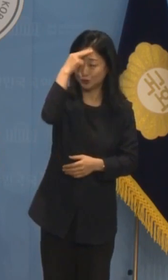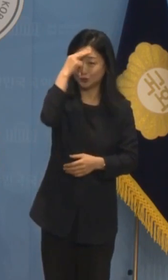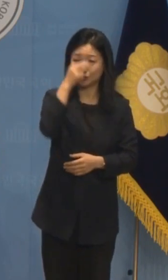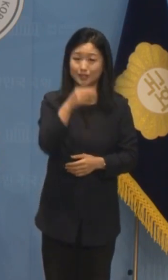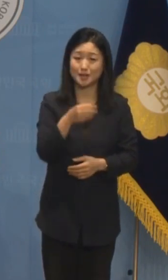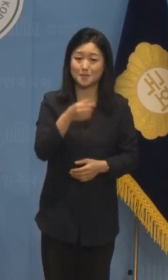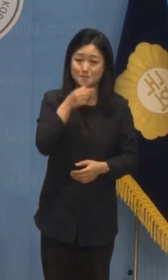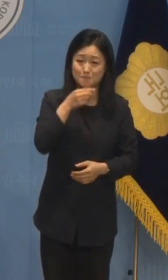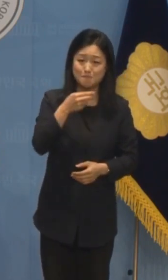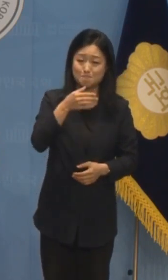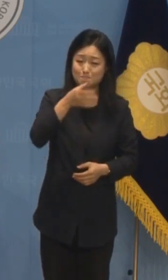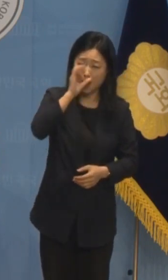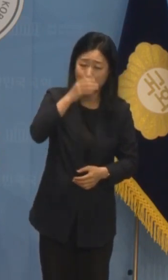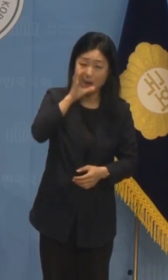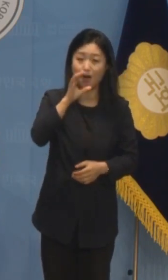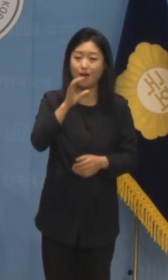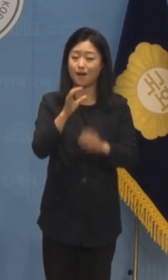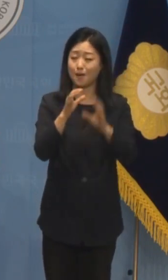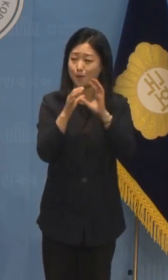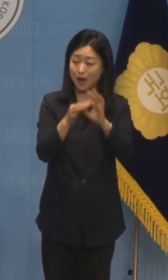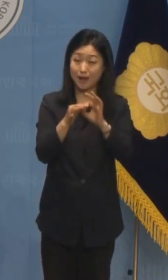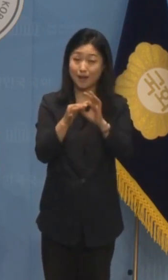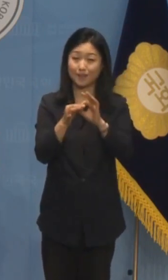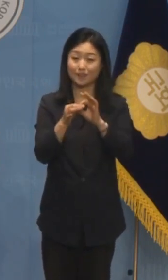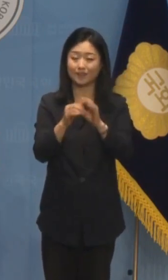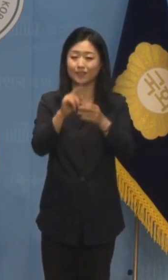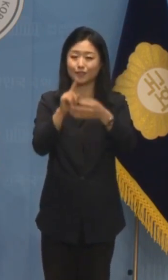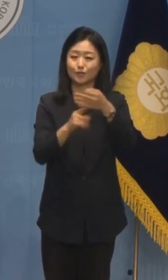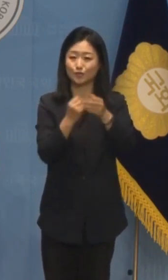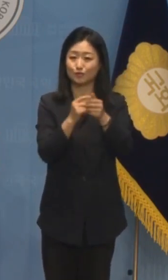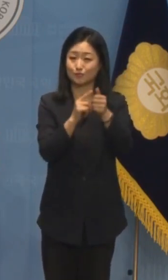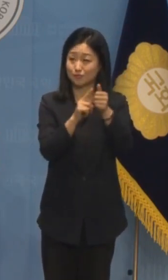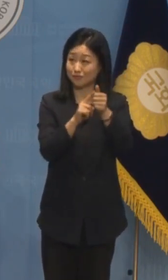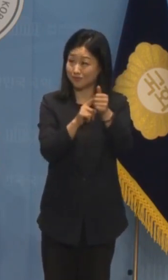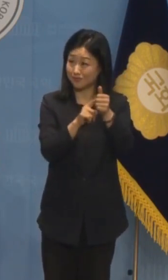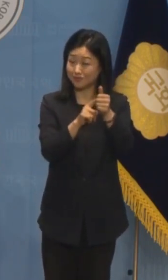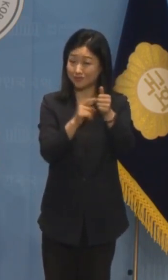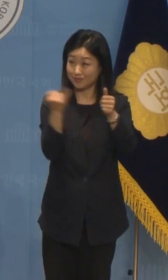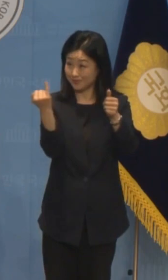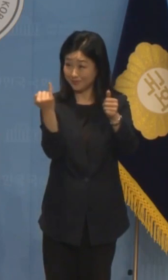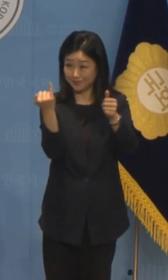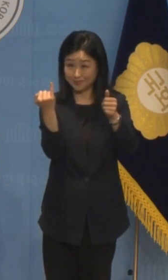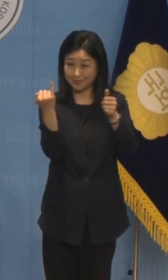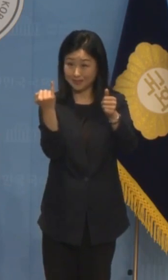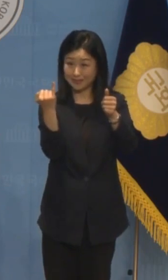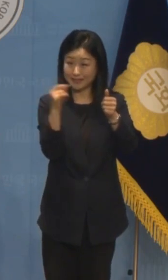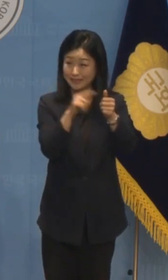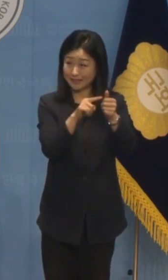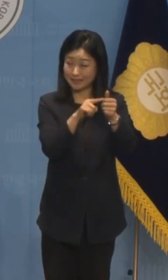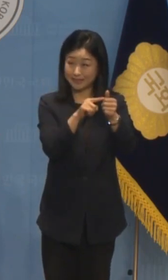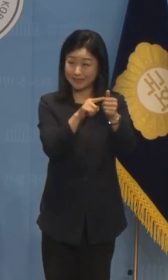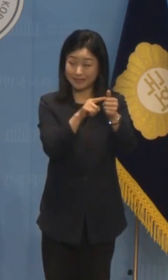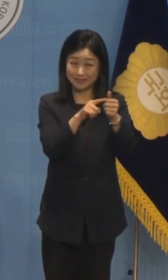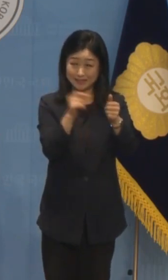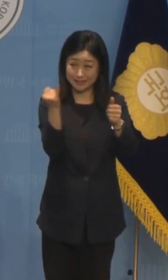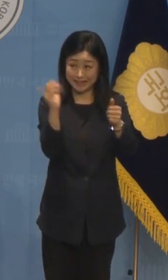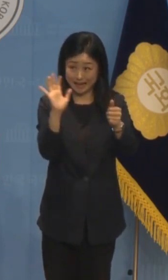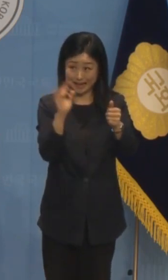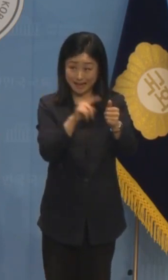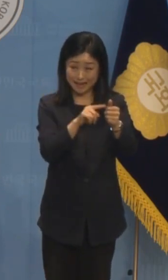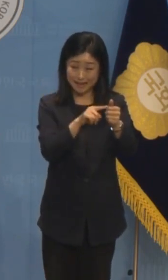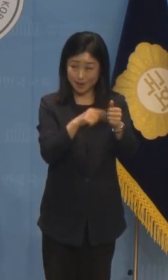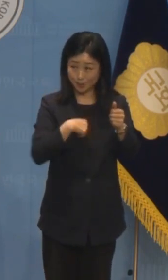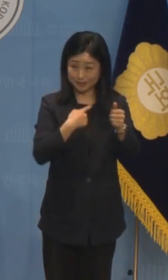데에만 진심인 그분은 김건희 씨가 없으면 아무것도 못한다고 했으니 이분이 걱정돼서 못 나온 건가